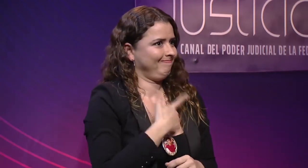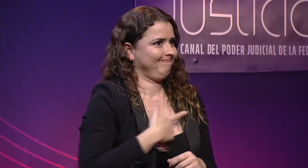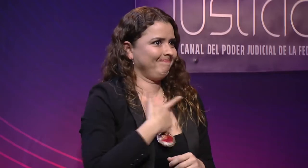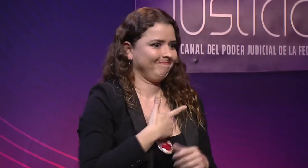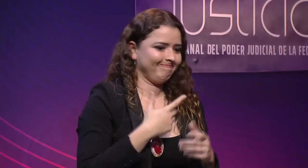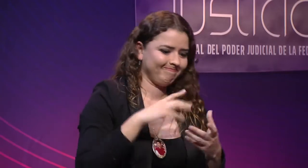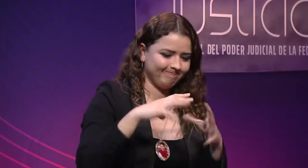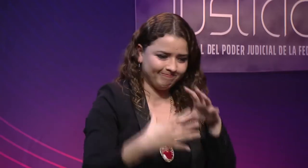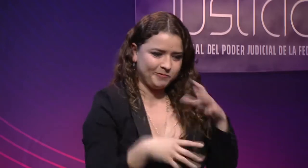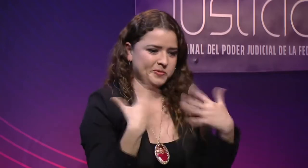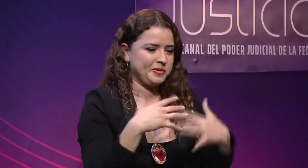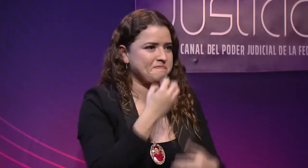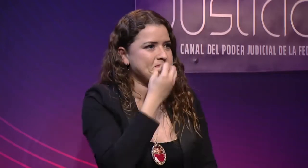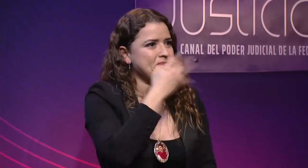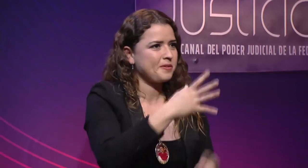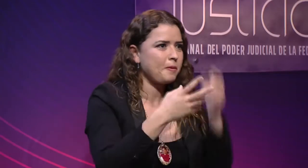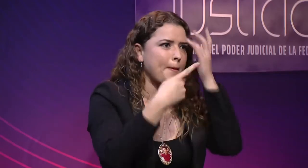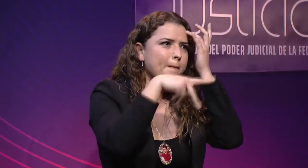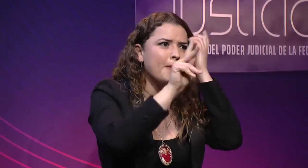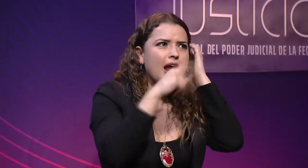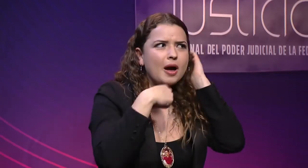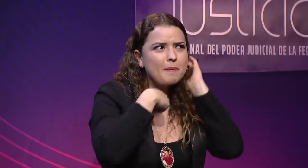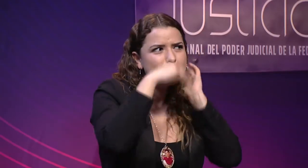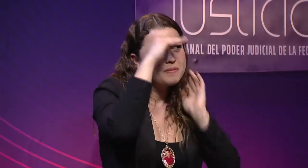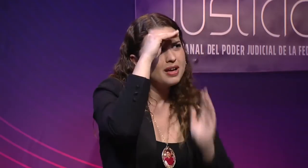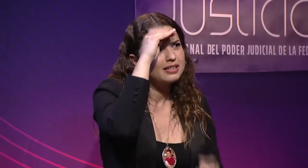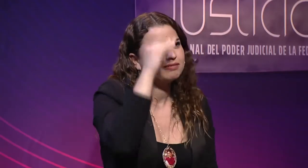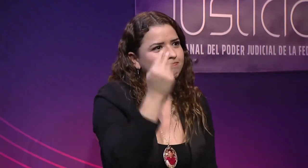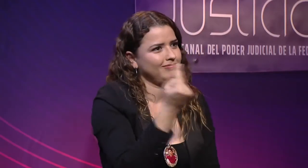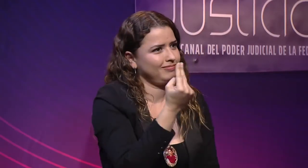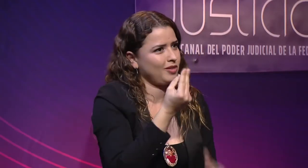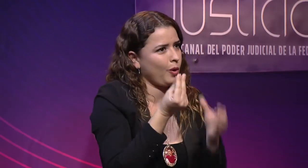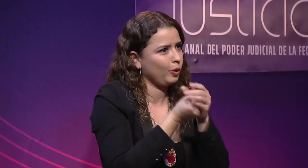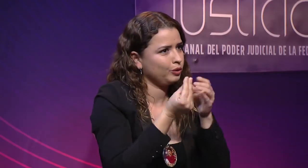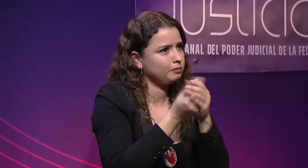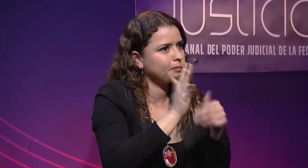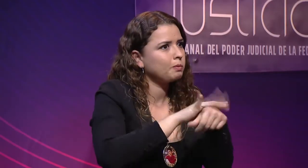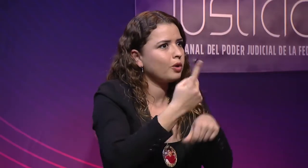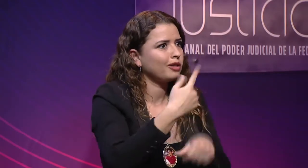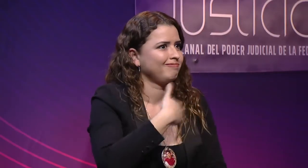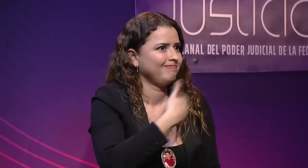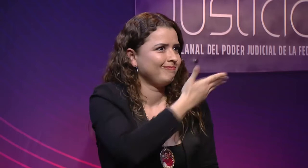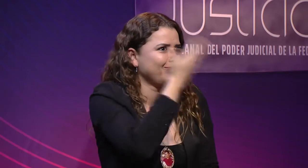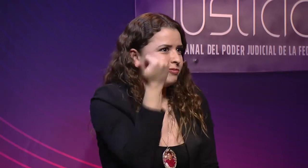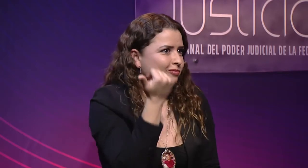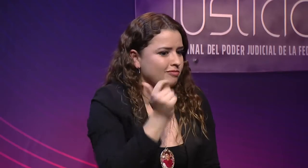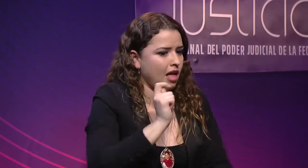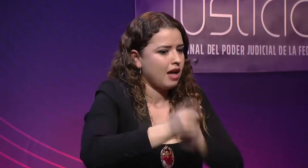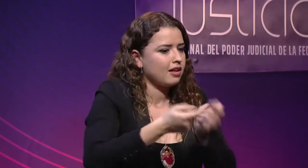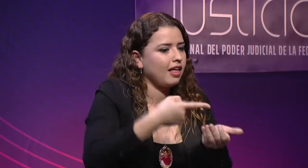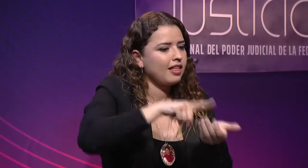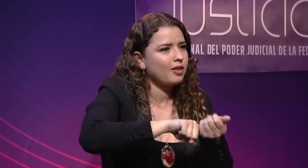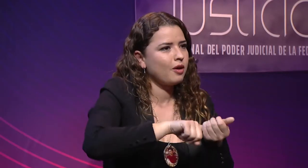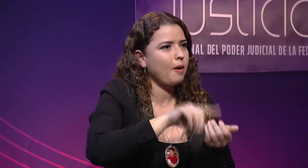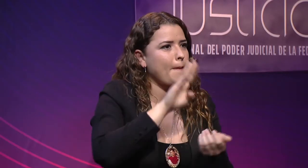cámara profesional y empecé a ver que estaba padrísima y analizarla. Pero dije, no, sí voy a necesitar un curso porque realmente no